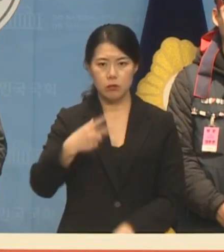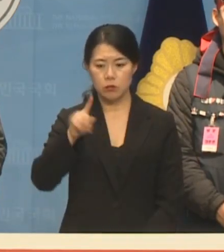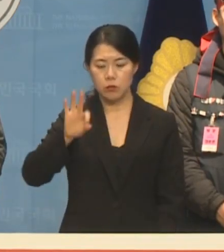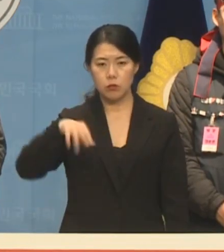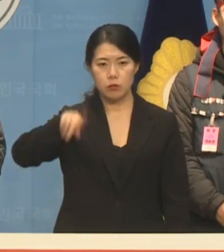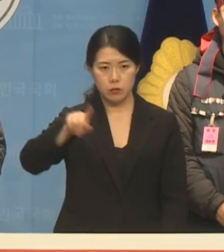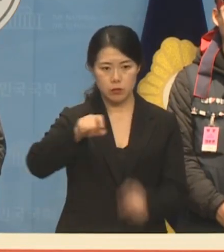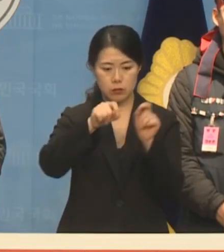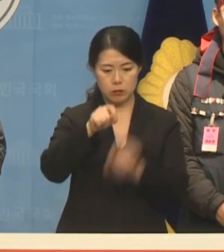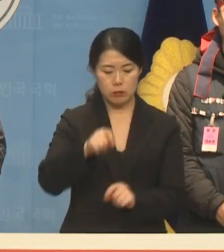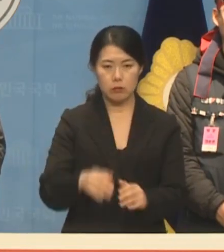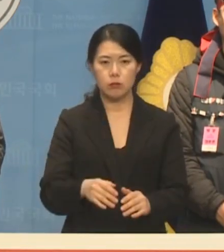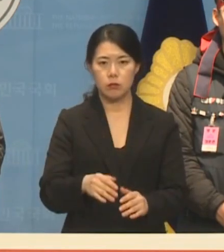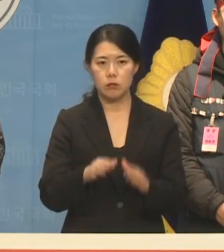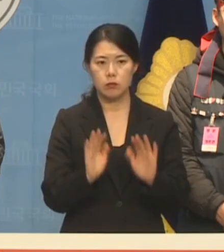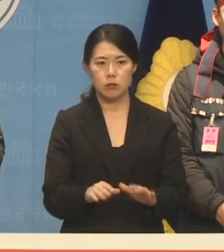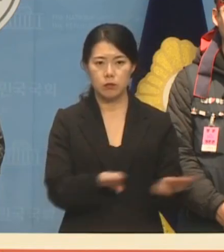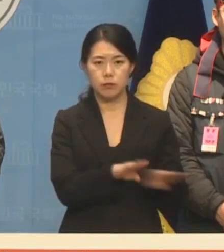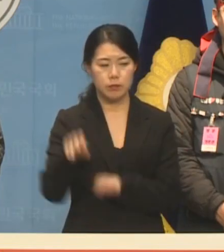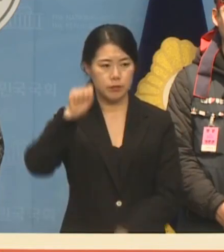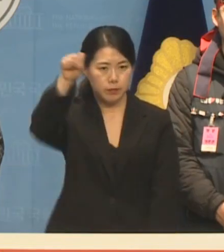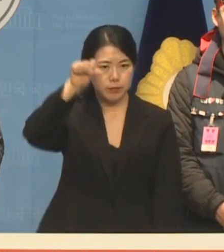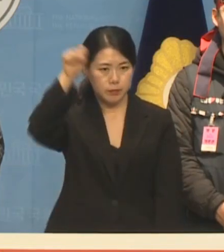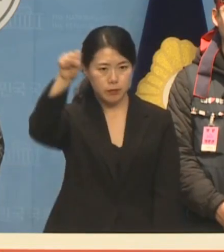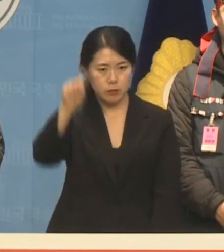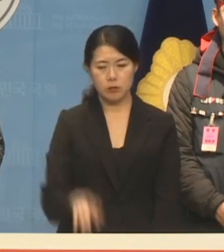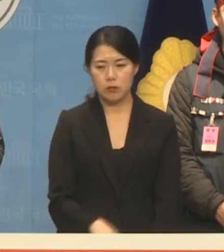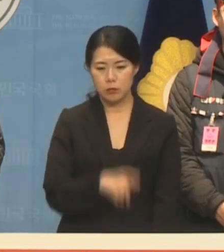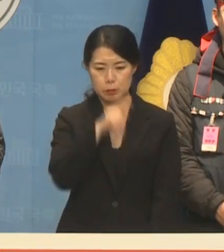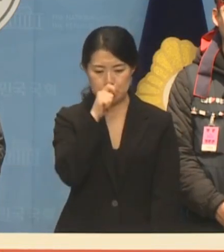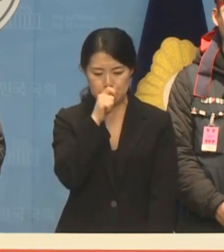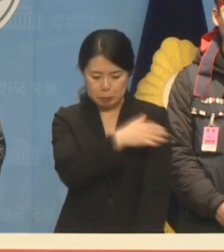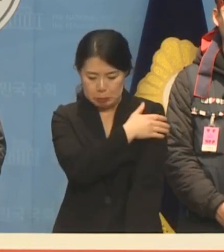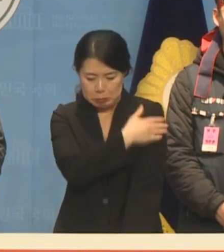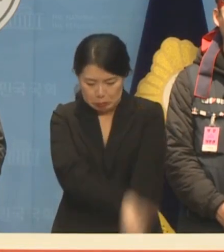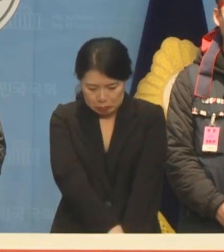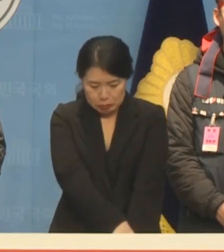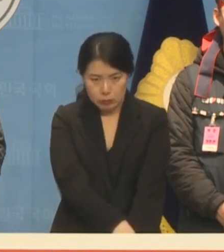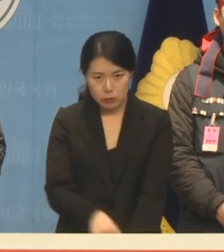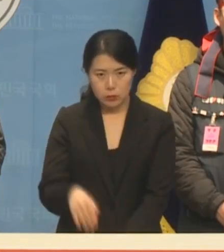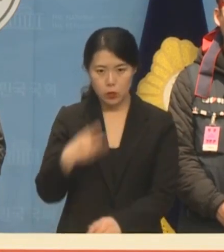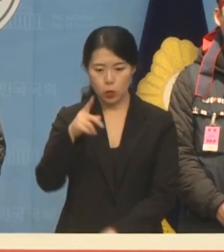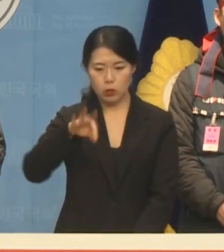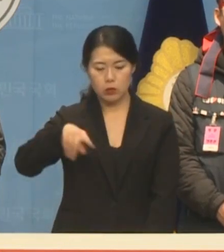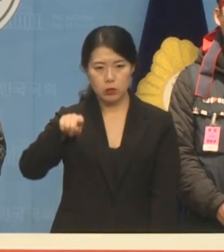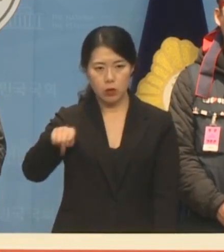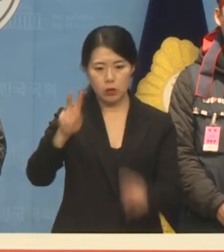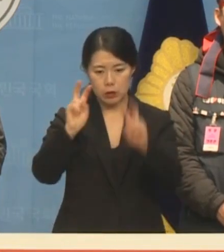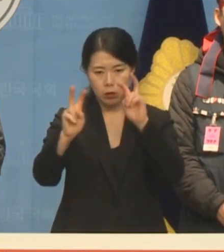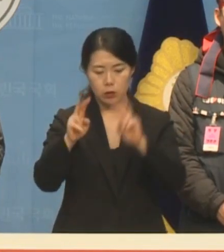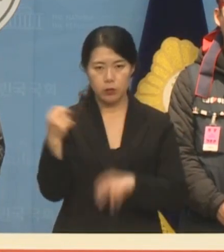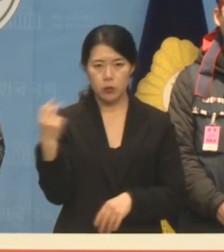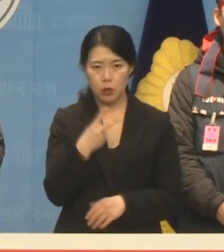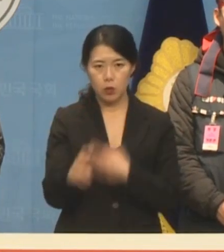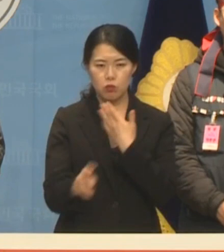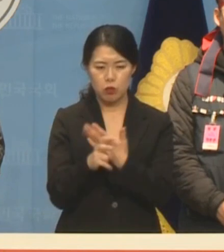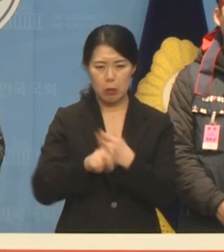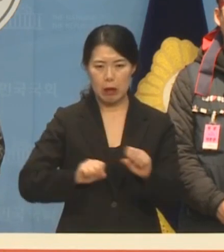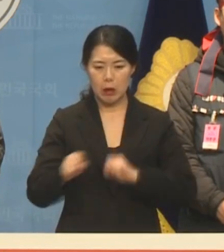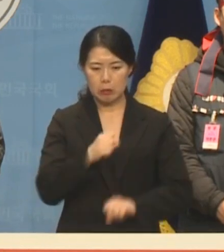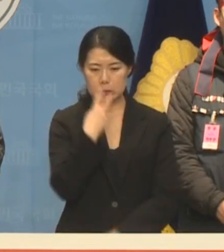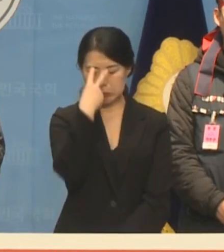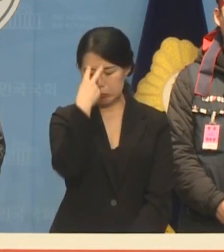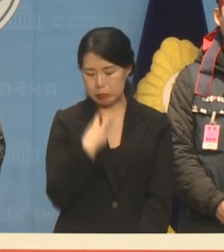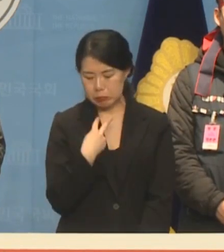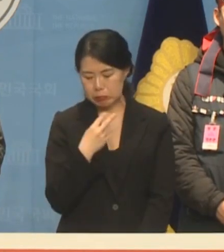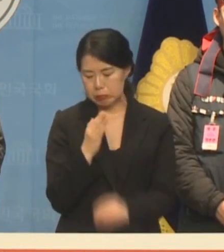동서석유학 사내하청지회의 총파업을 묵인 방조하고 있는 동서석유화학과 불법행위를